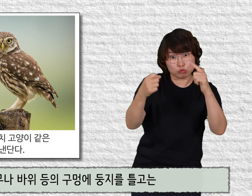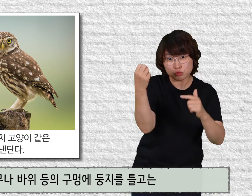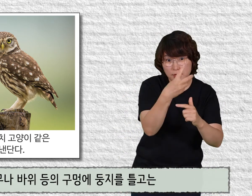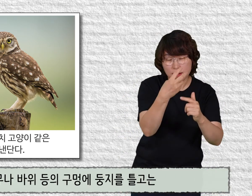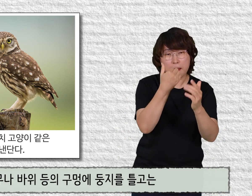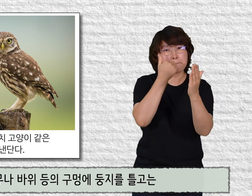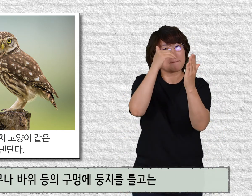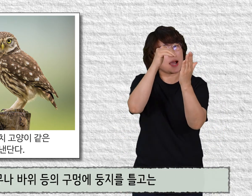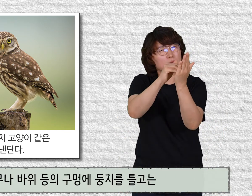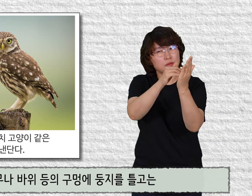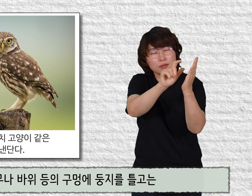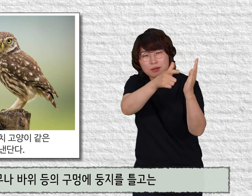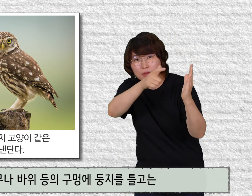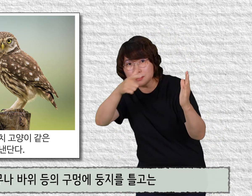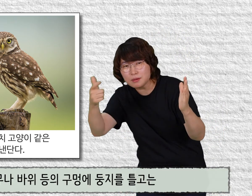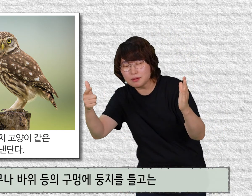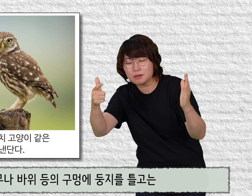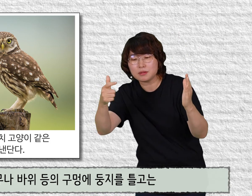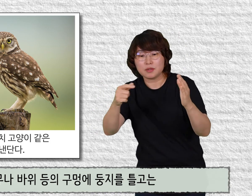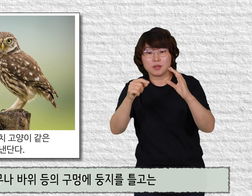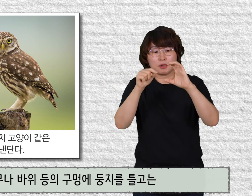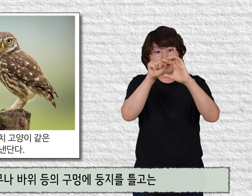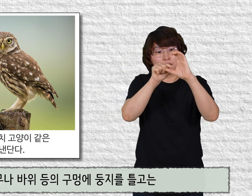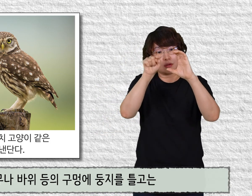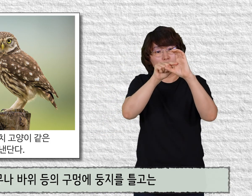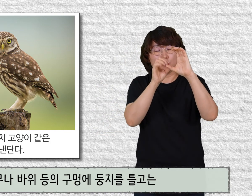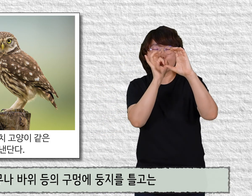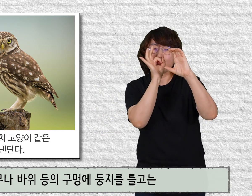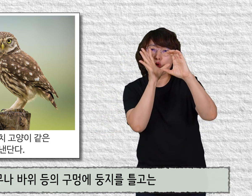나무나 바위 등의 구멍에 둥지를 들고는